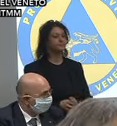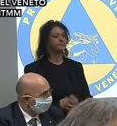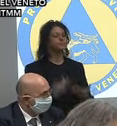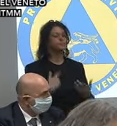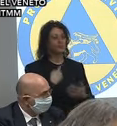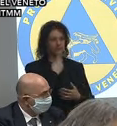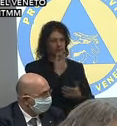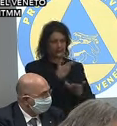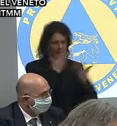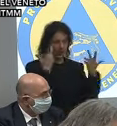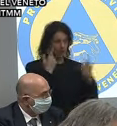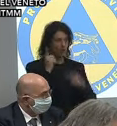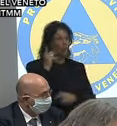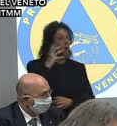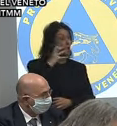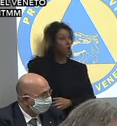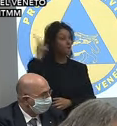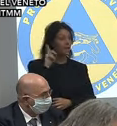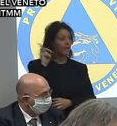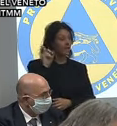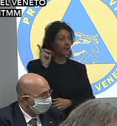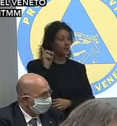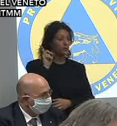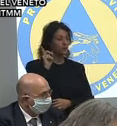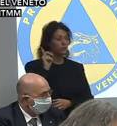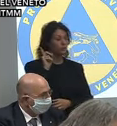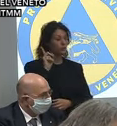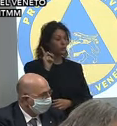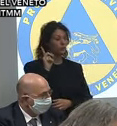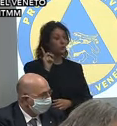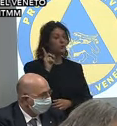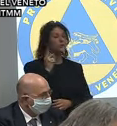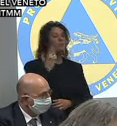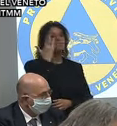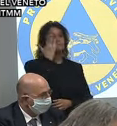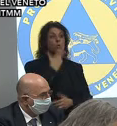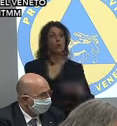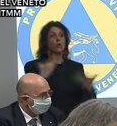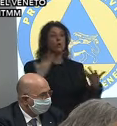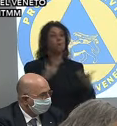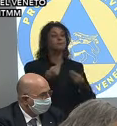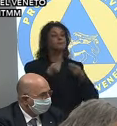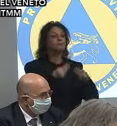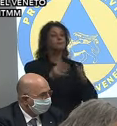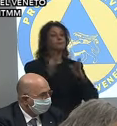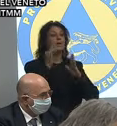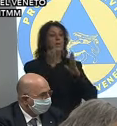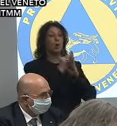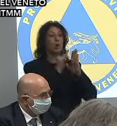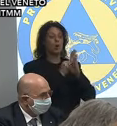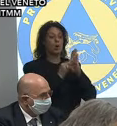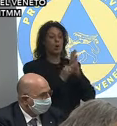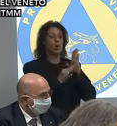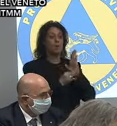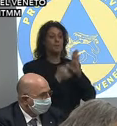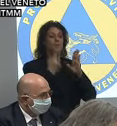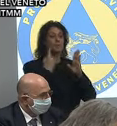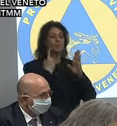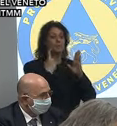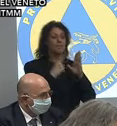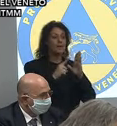governo vuole stilare diciamo, le norme di uso e manutenzione, diciamo le